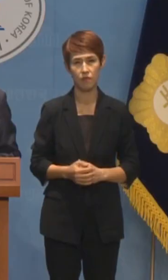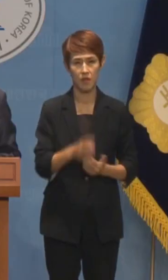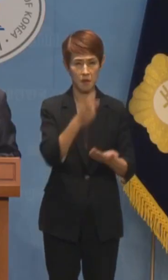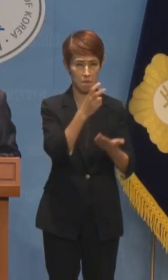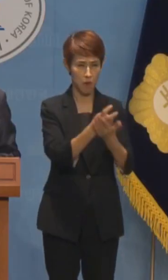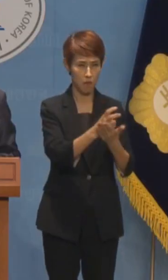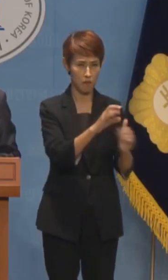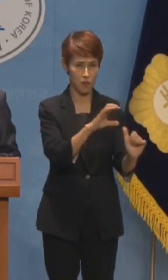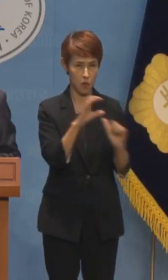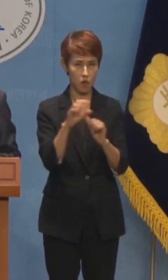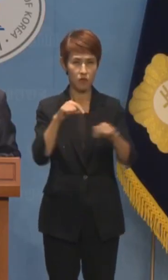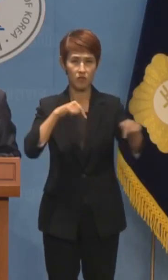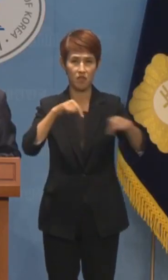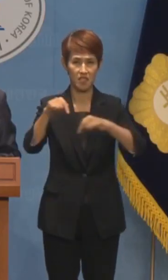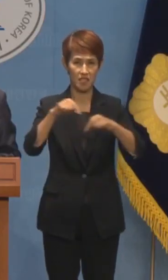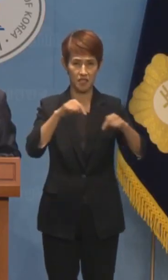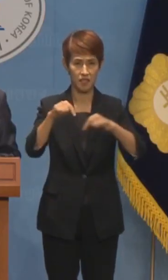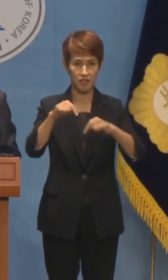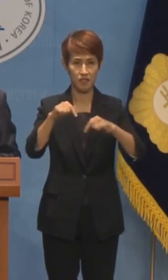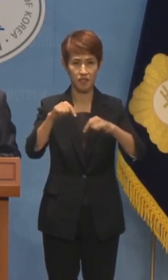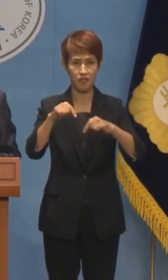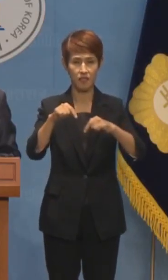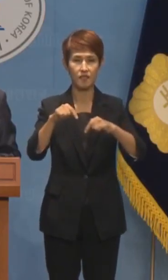통한 방탄뿐이기 때문입니다.